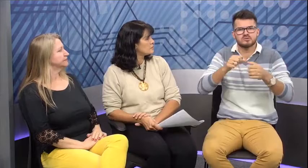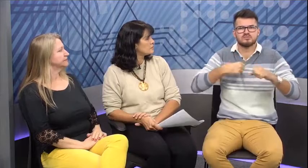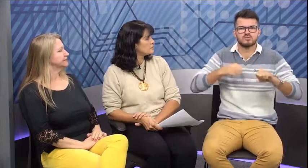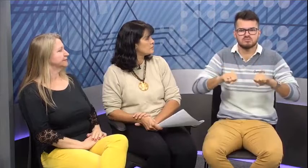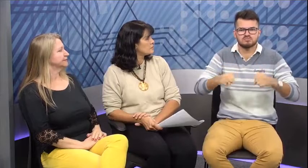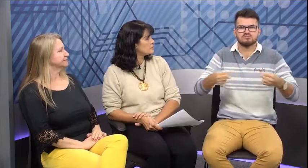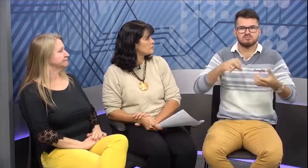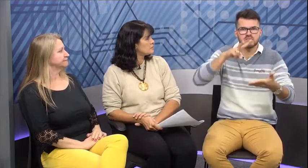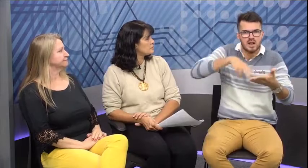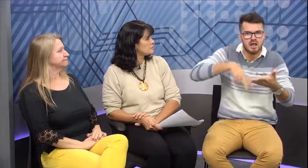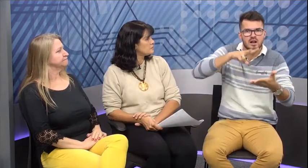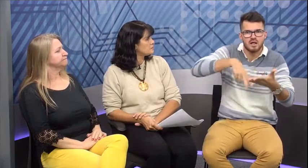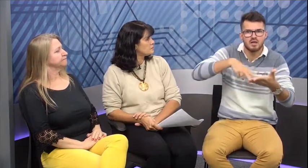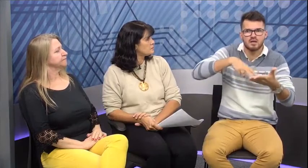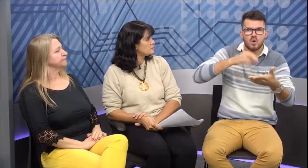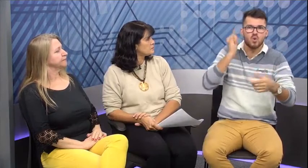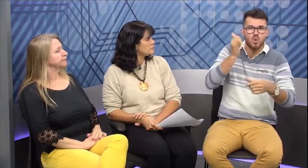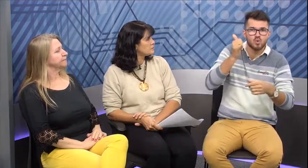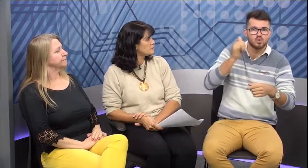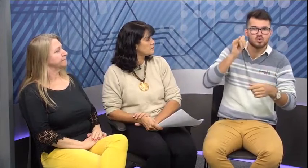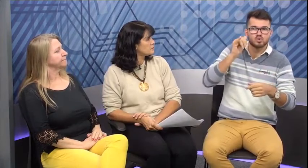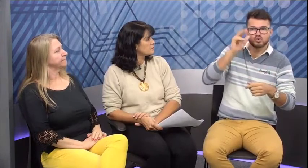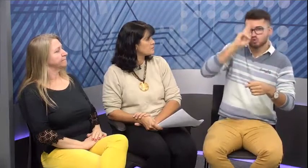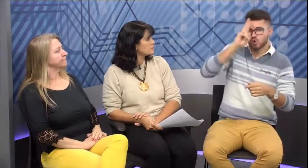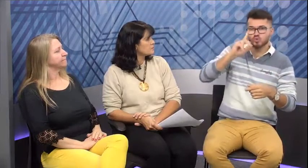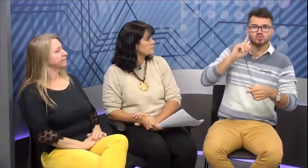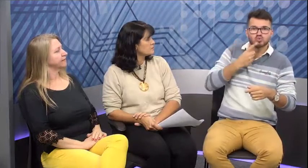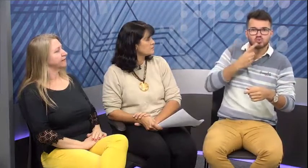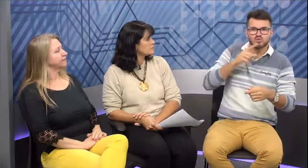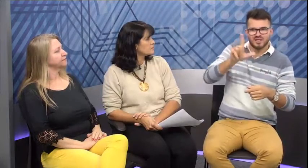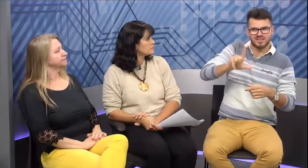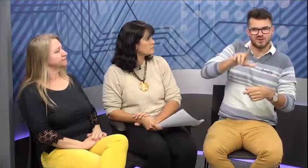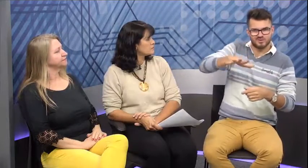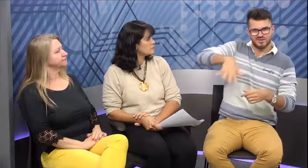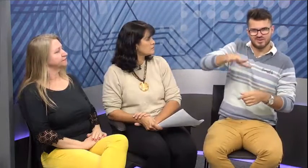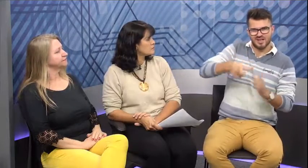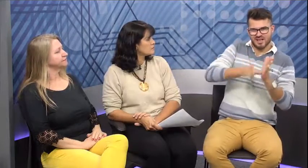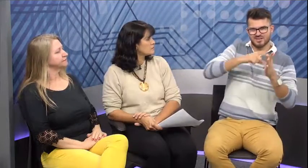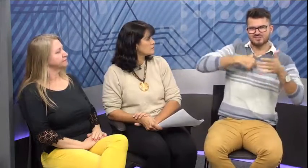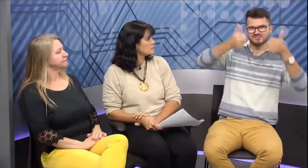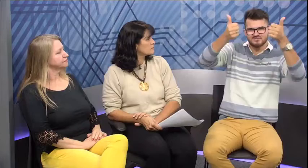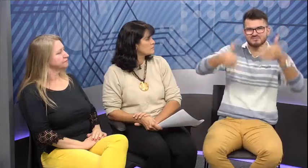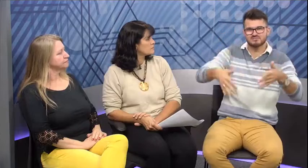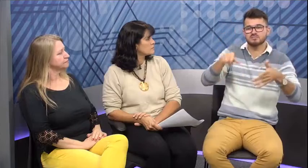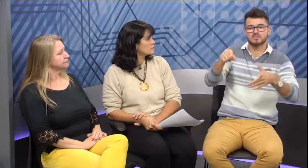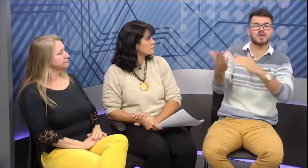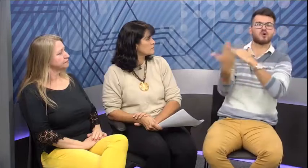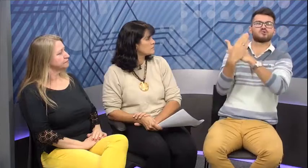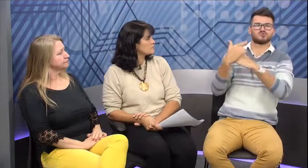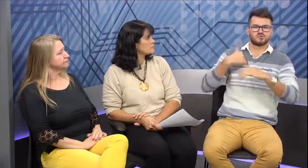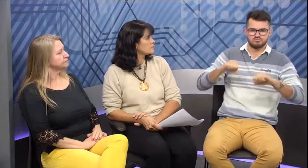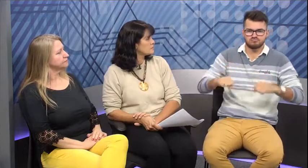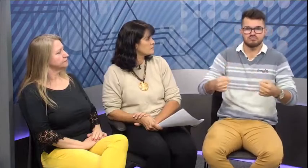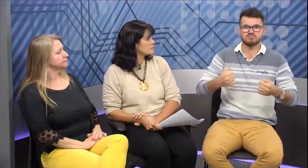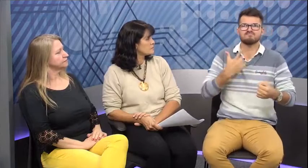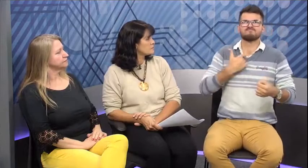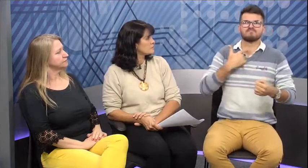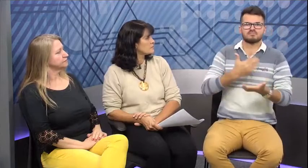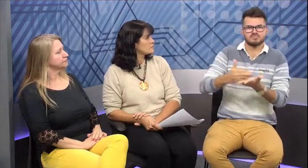realizássemos leitura, né, e eu buscando também, contar histórias, né? Lembram antes, como eu falei, da literatura? Isso me